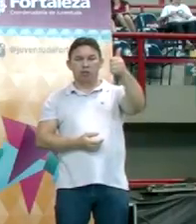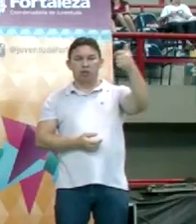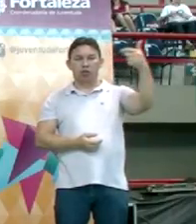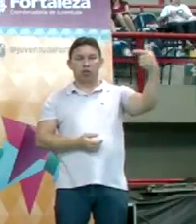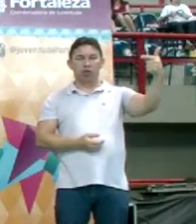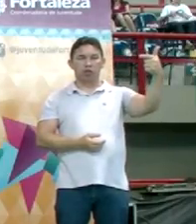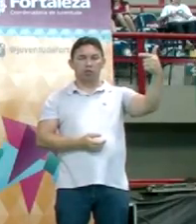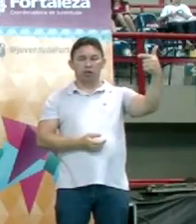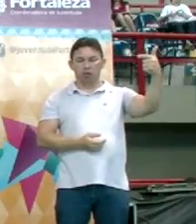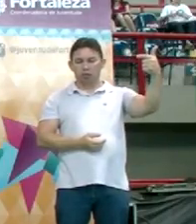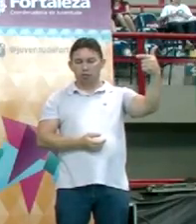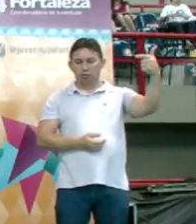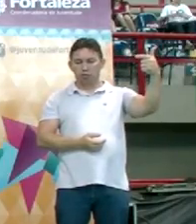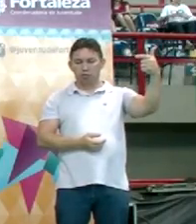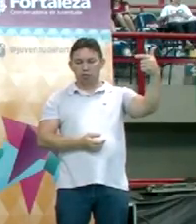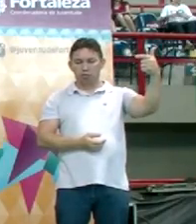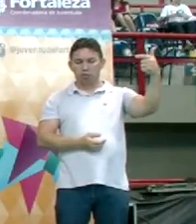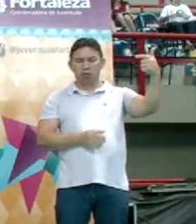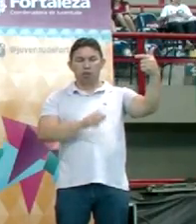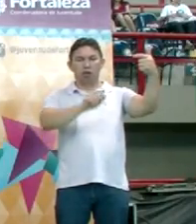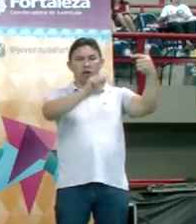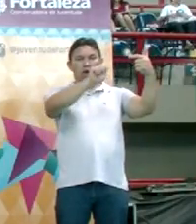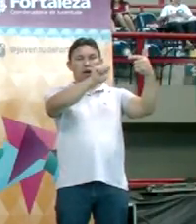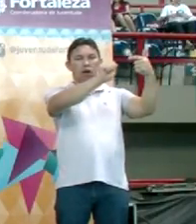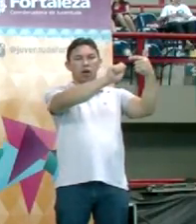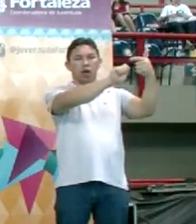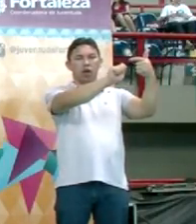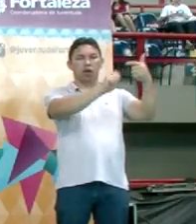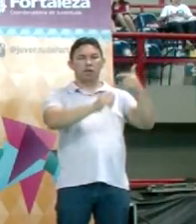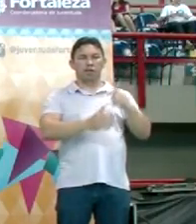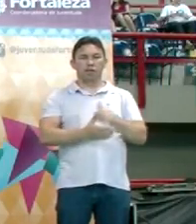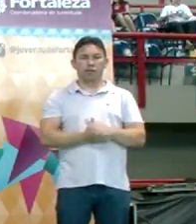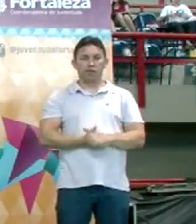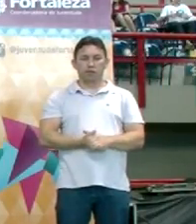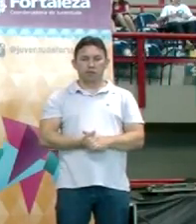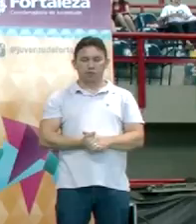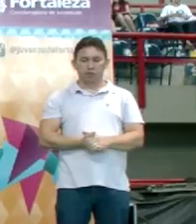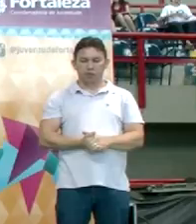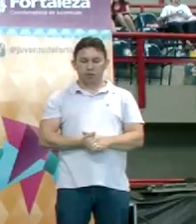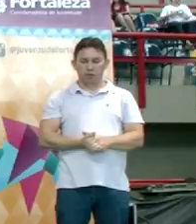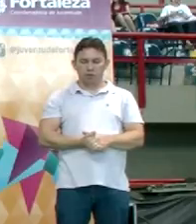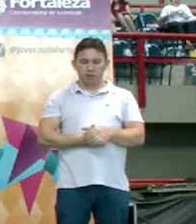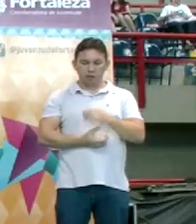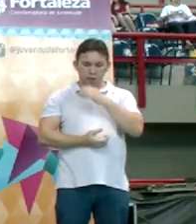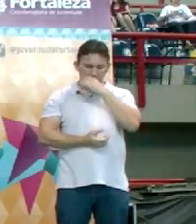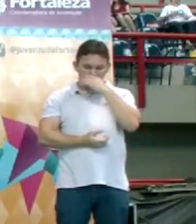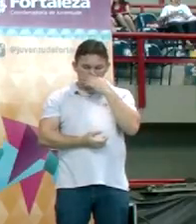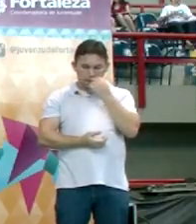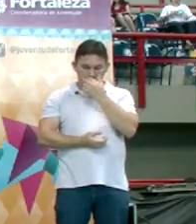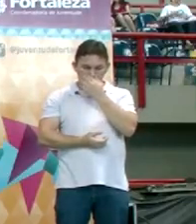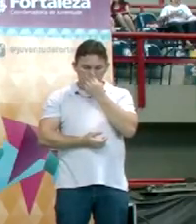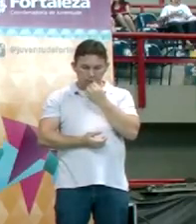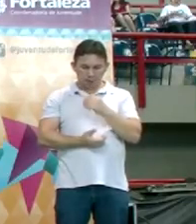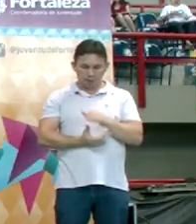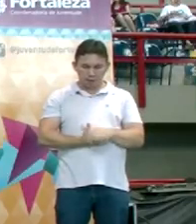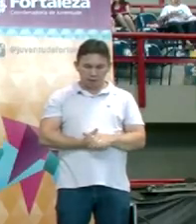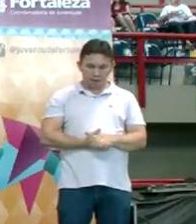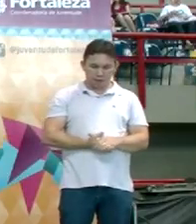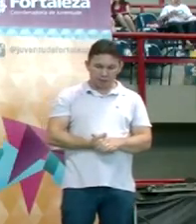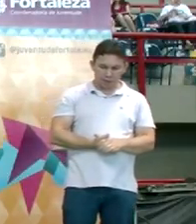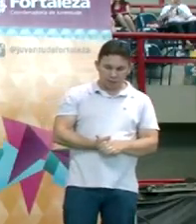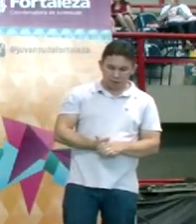12ª é o item A. Habilidade 8, olha temas culturais, falando sobre o